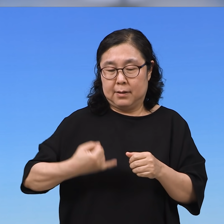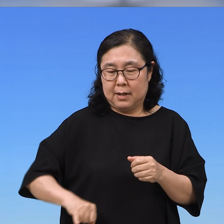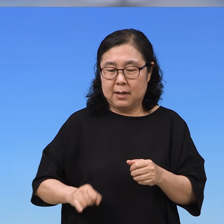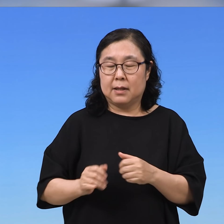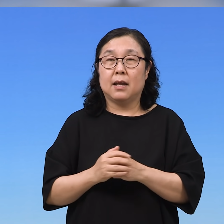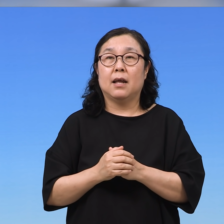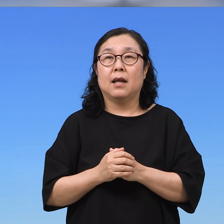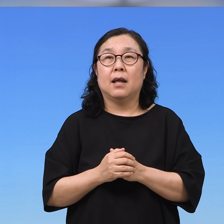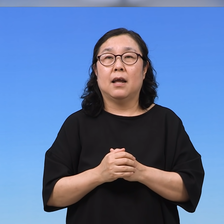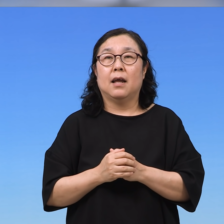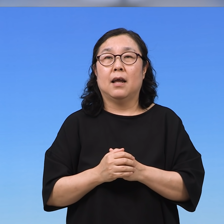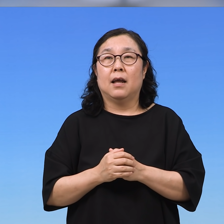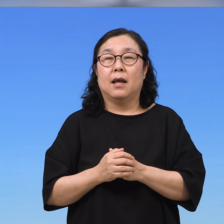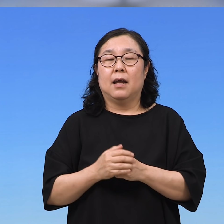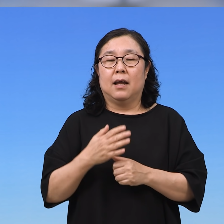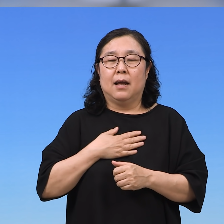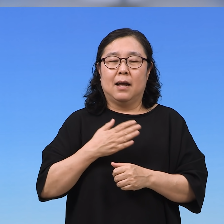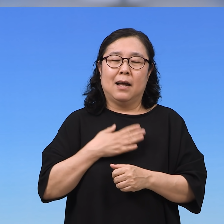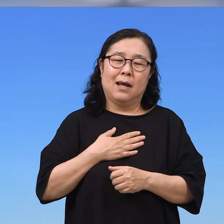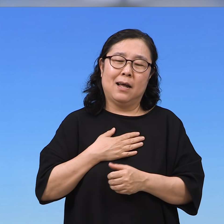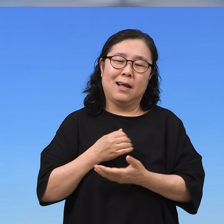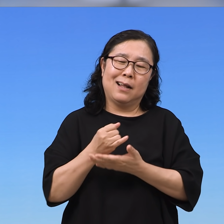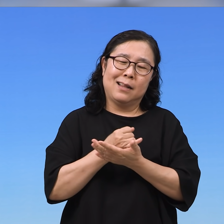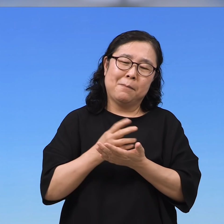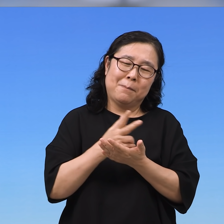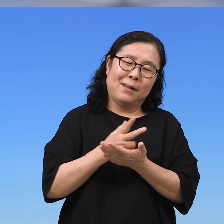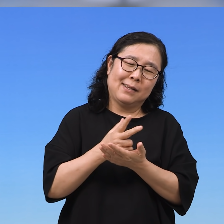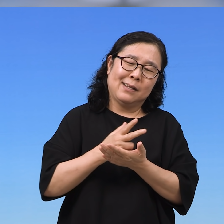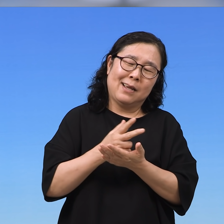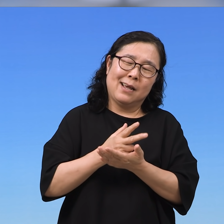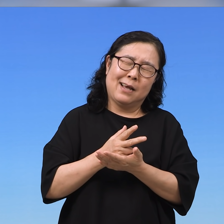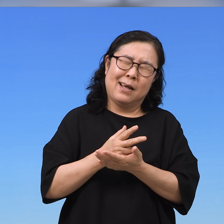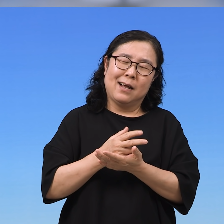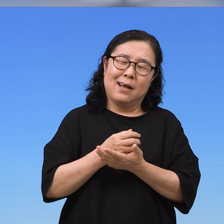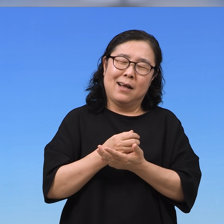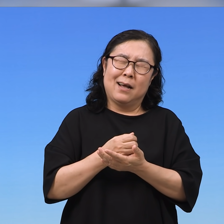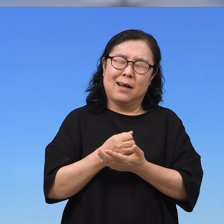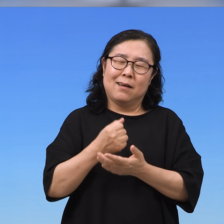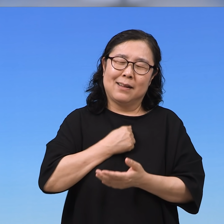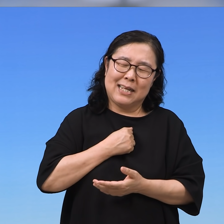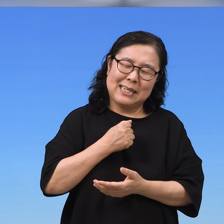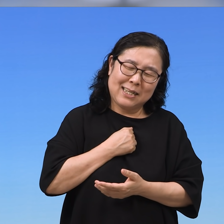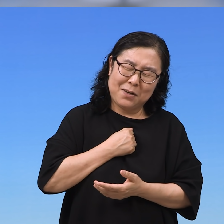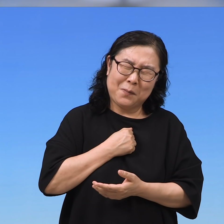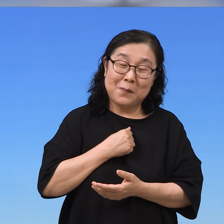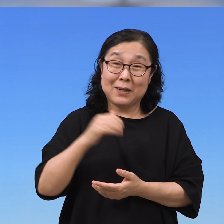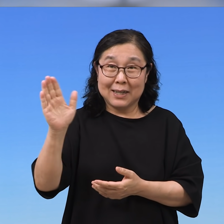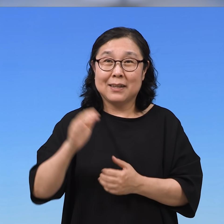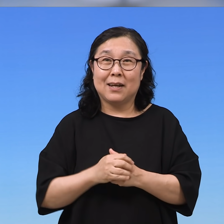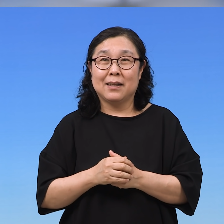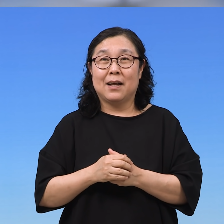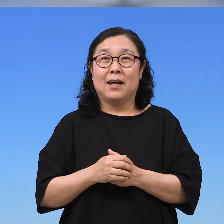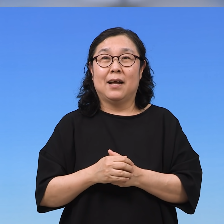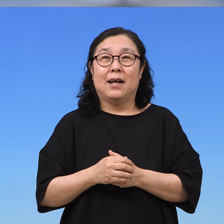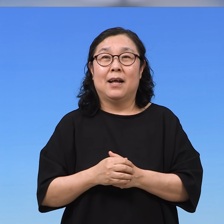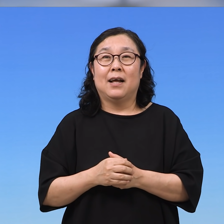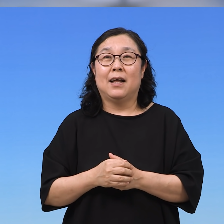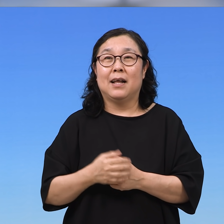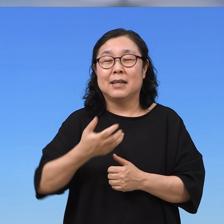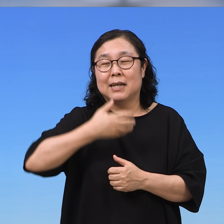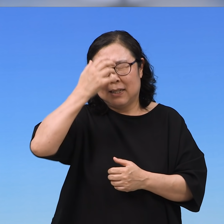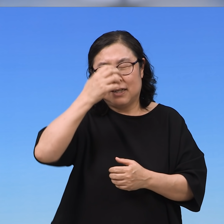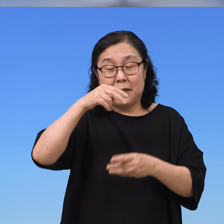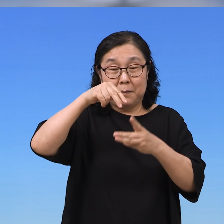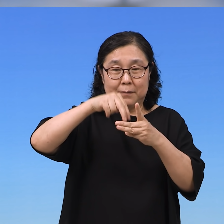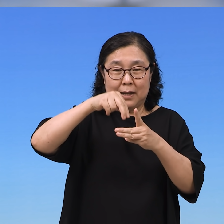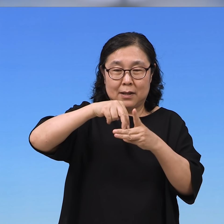근데 우리 딸한테 나가면서 아이고 내 팔자야, 그러고는 갔어요. 그 드림센터에 이제 가서 이제 자료 찾고 이렇게